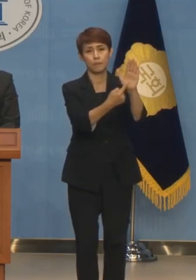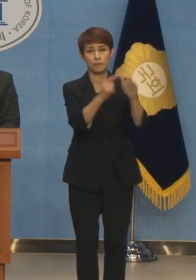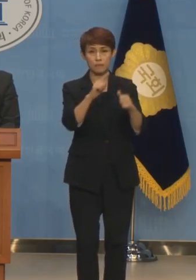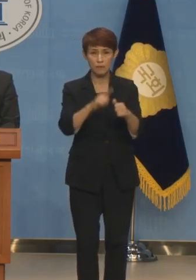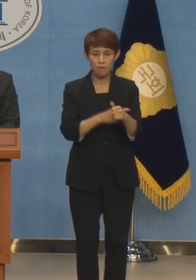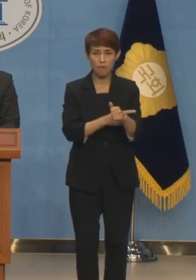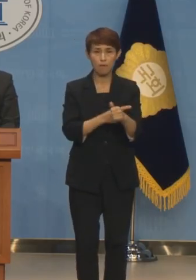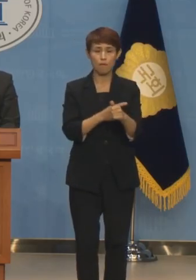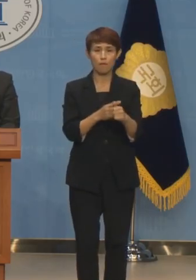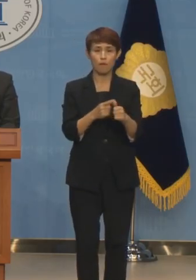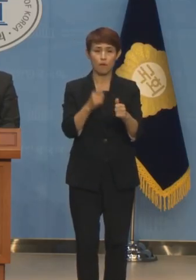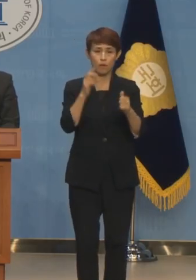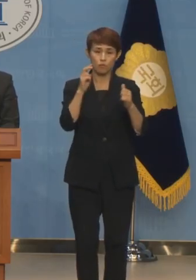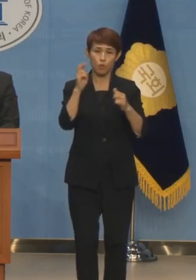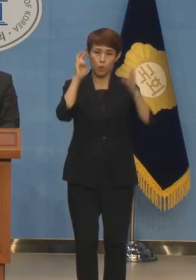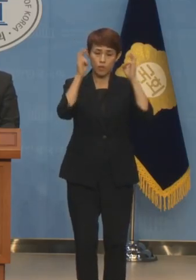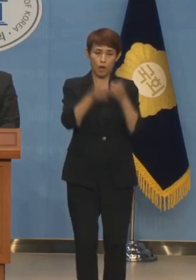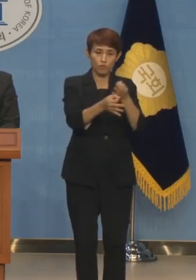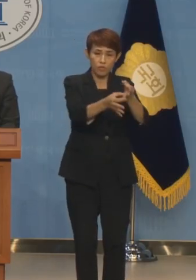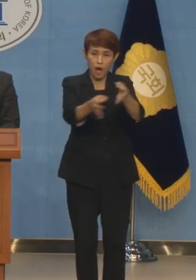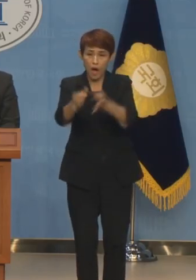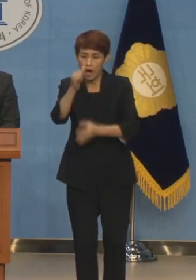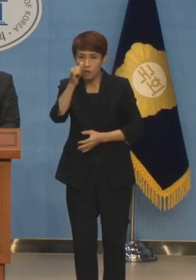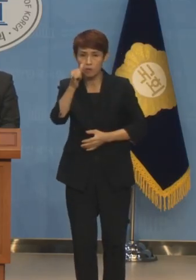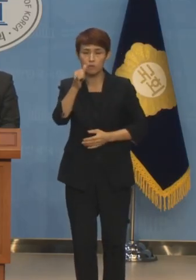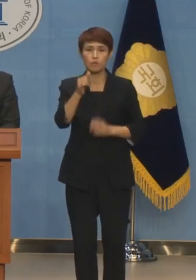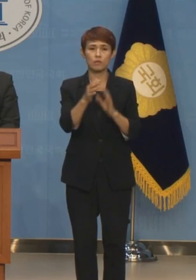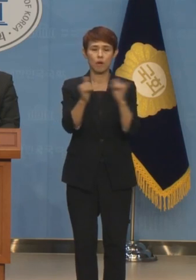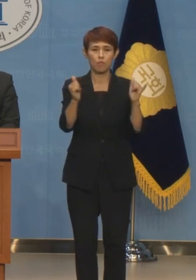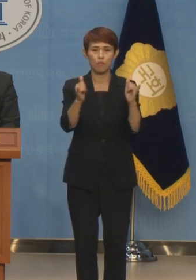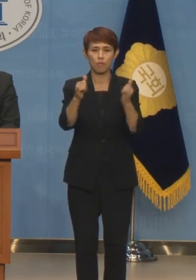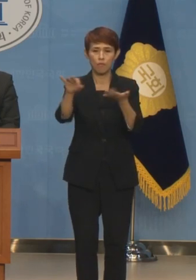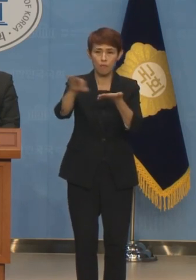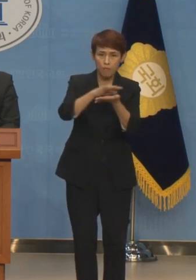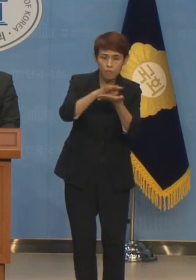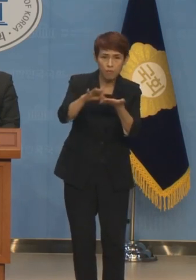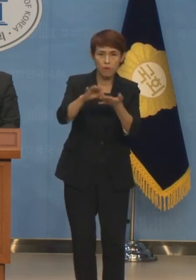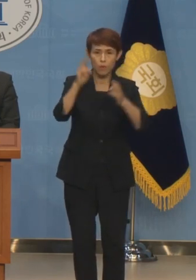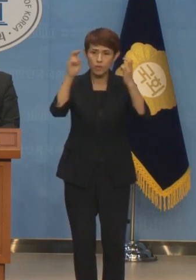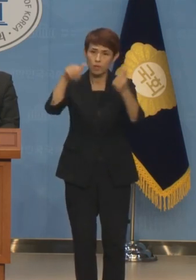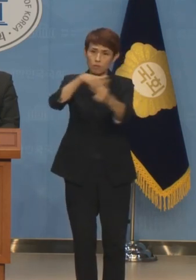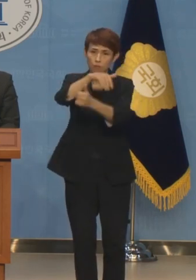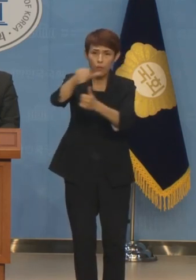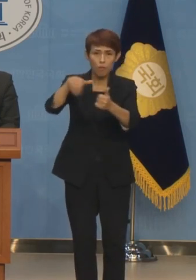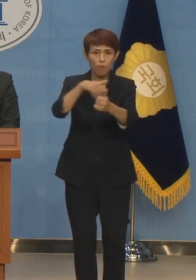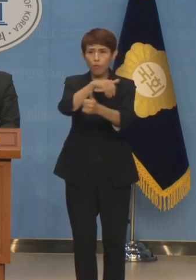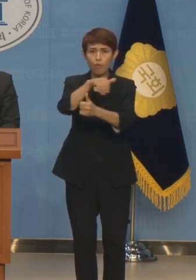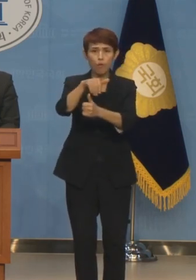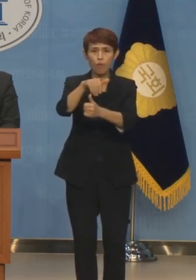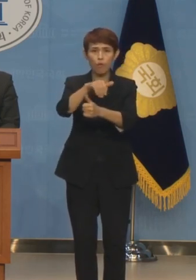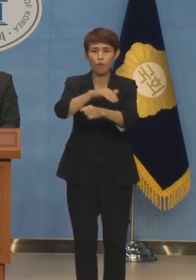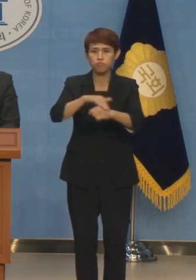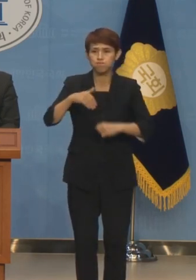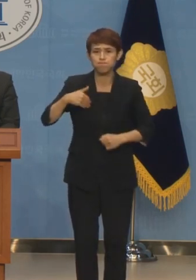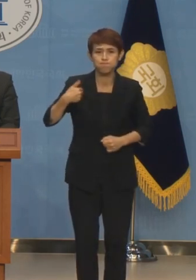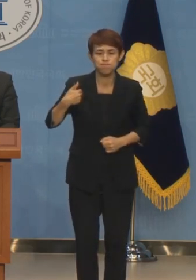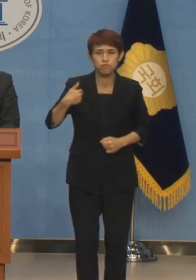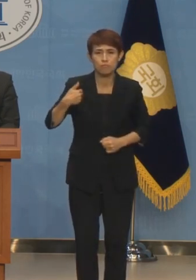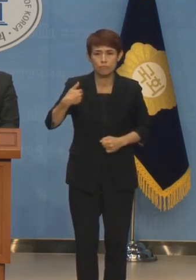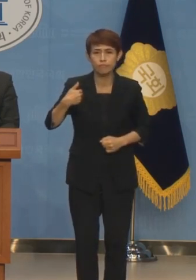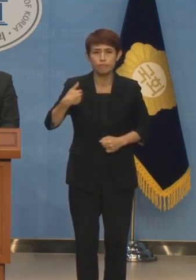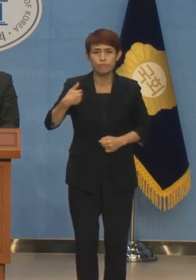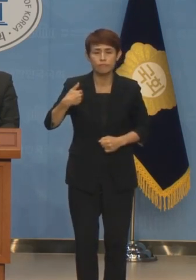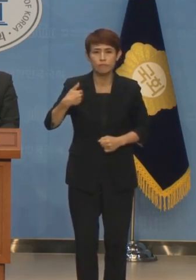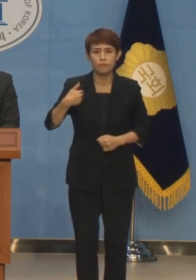여러 회사에 투자하는 주주들은 재무 상황을 포함한 회사의 상태를 충분히 파악하지도 못한